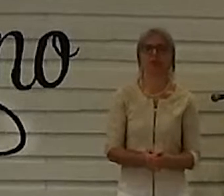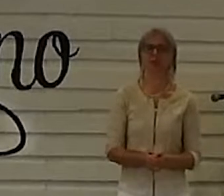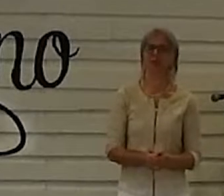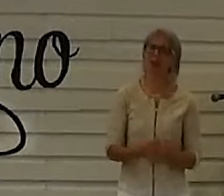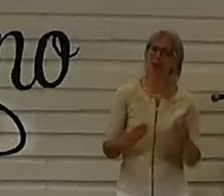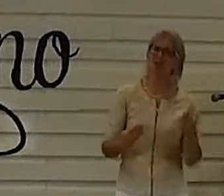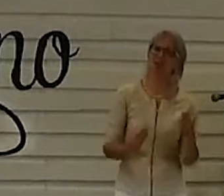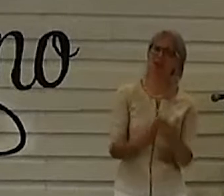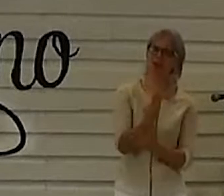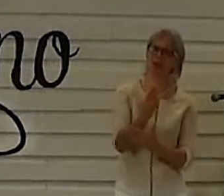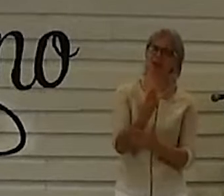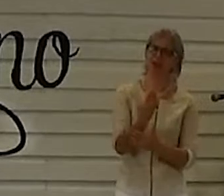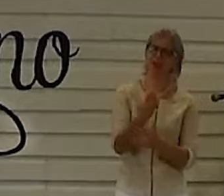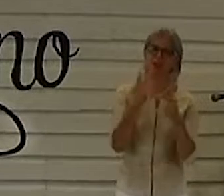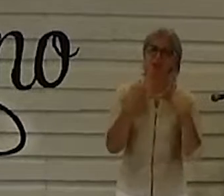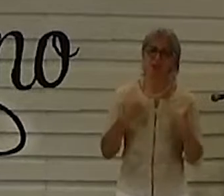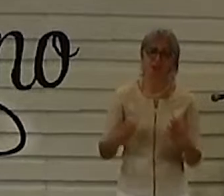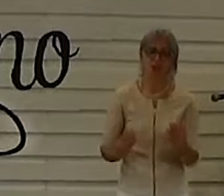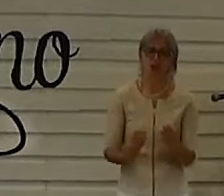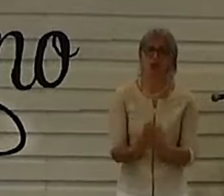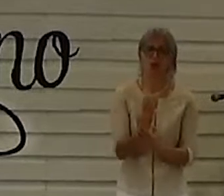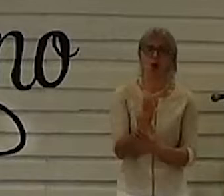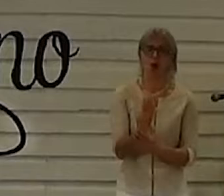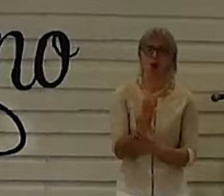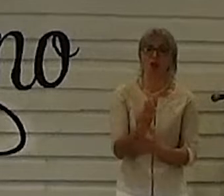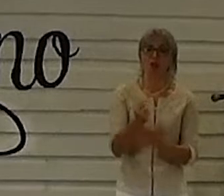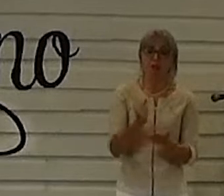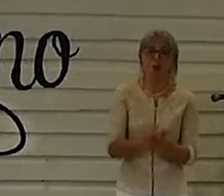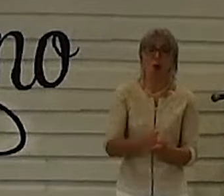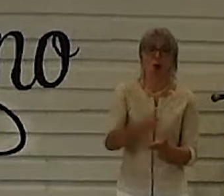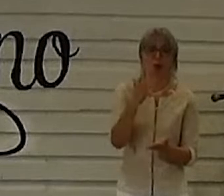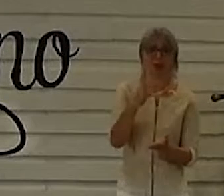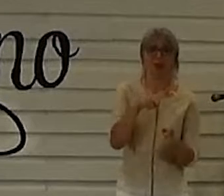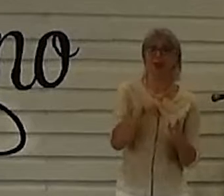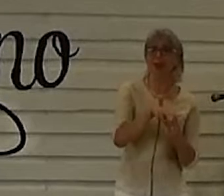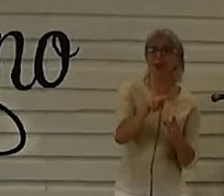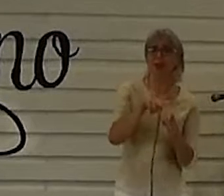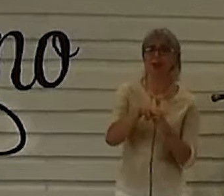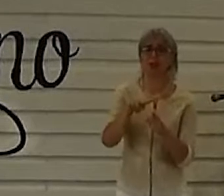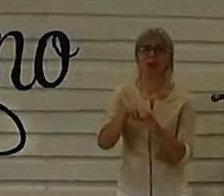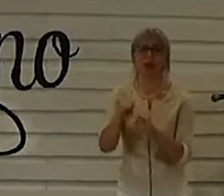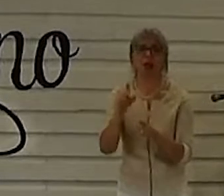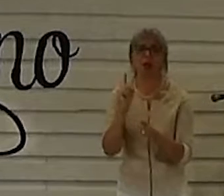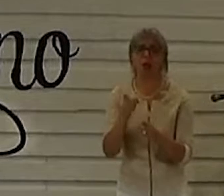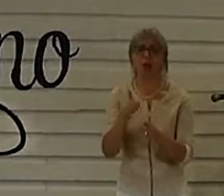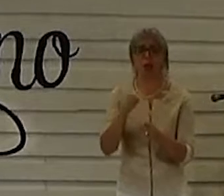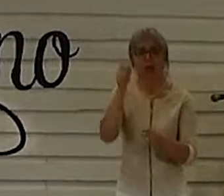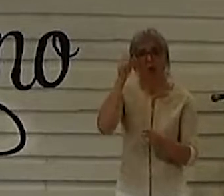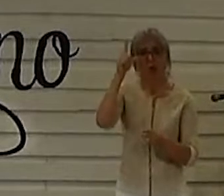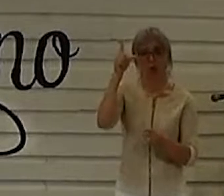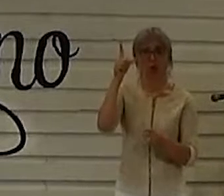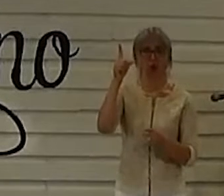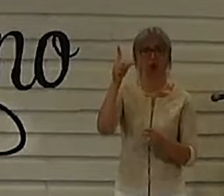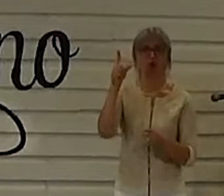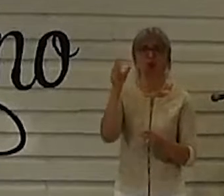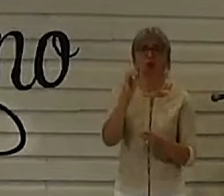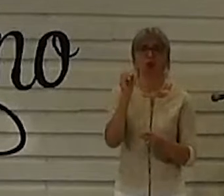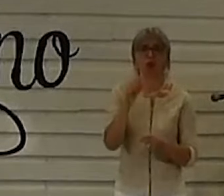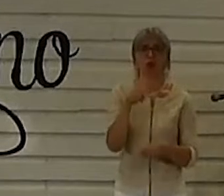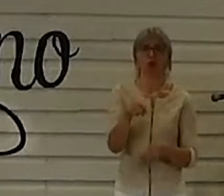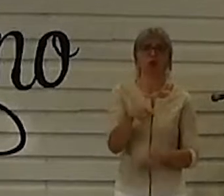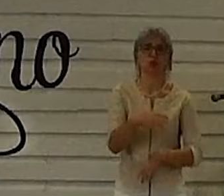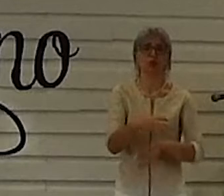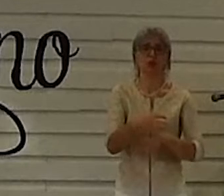conta la nazionalità, né la razza, né la cultura e neppure la posizione sociale. Queste cose non